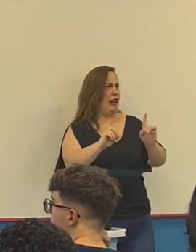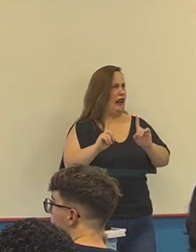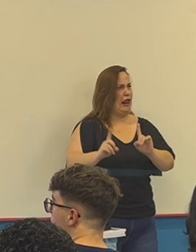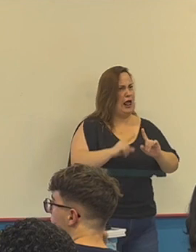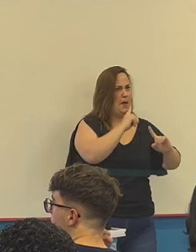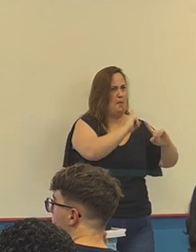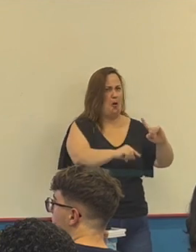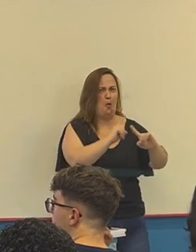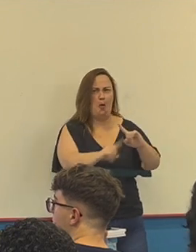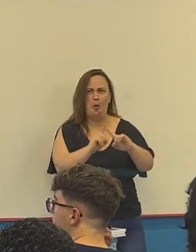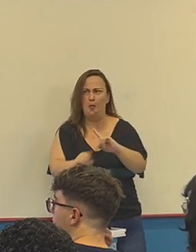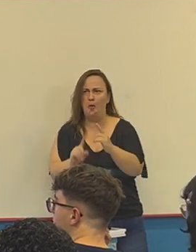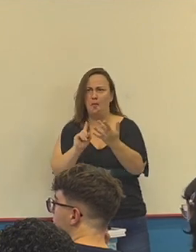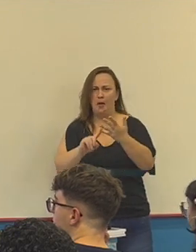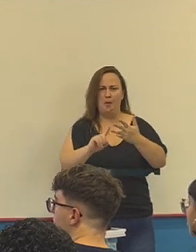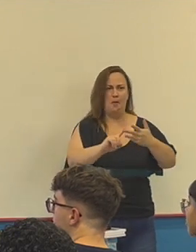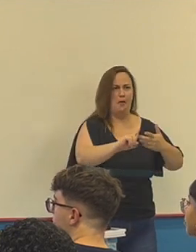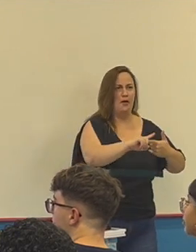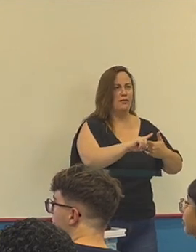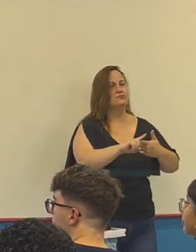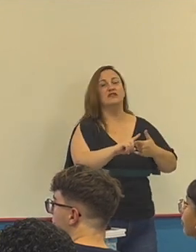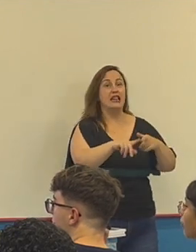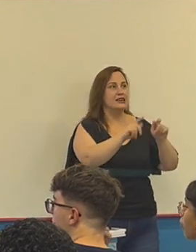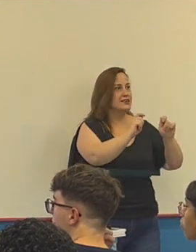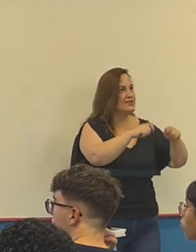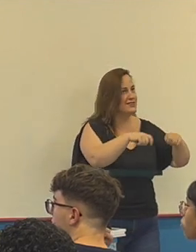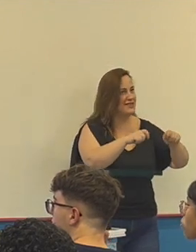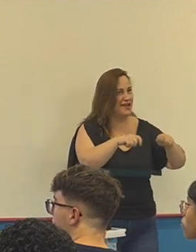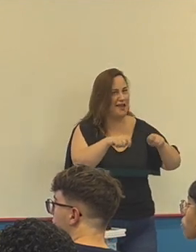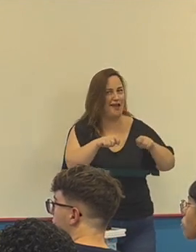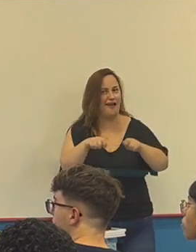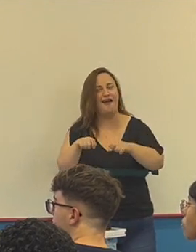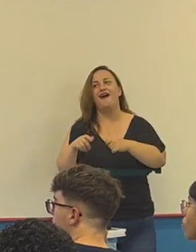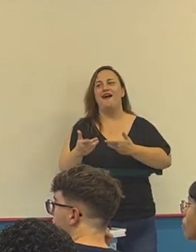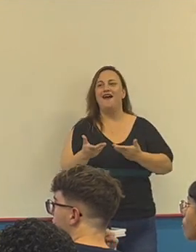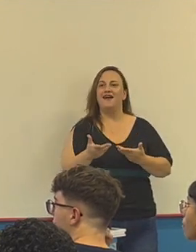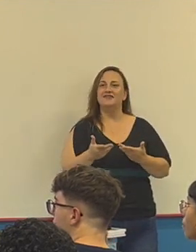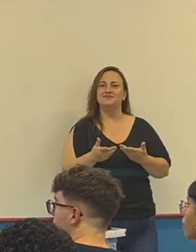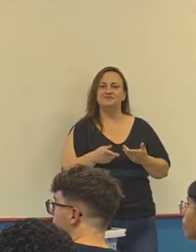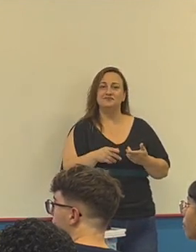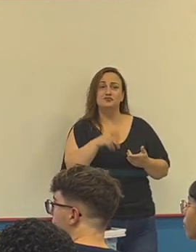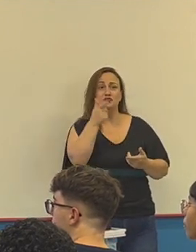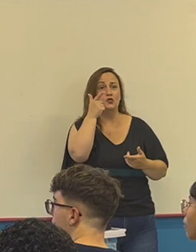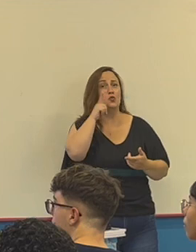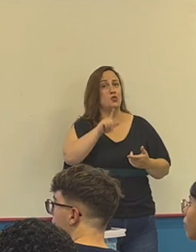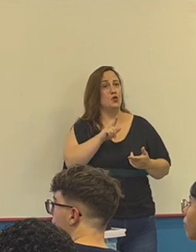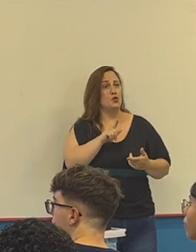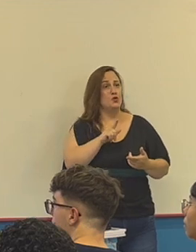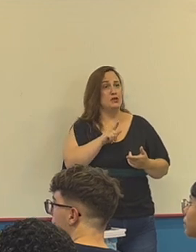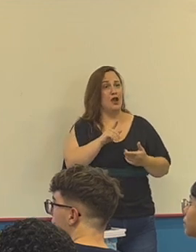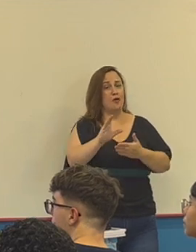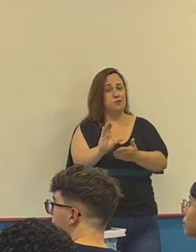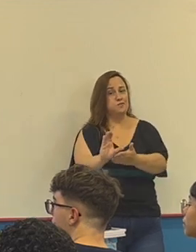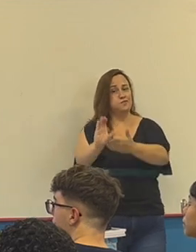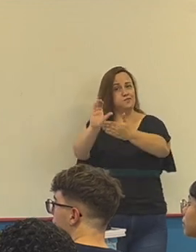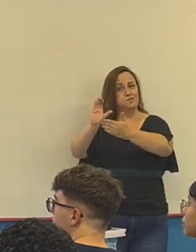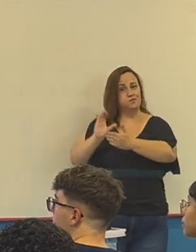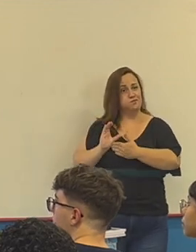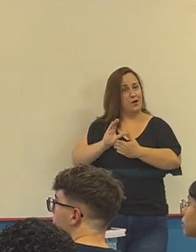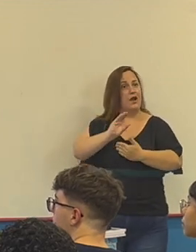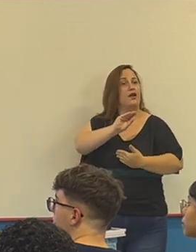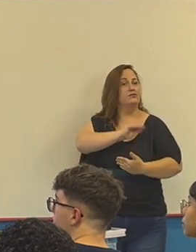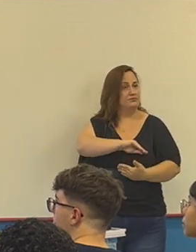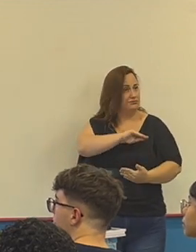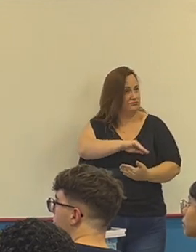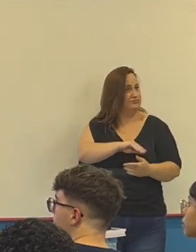isso não dá para viver de arte. É possível ganhar. Eu conheço artistas que ganham bastante